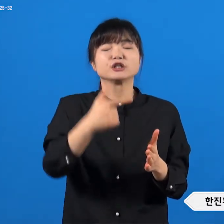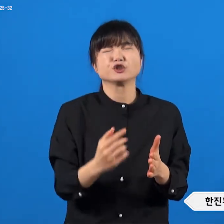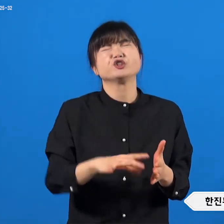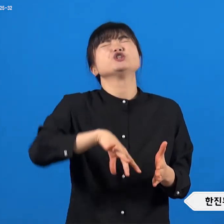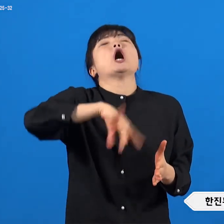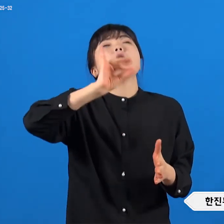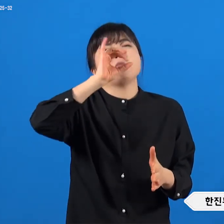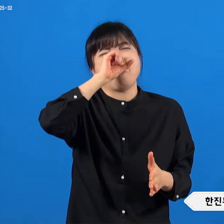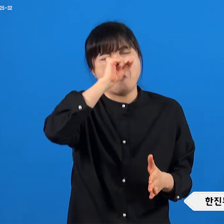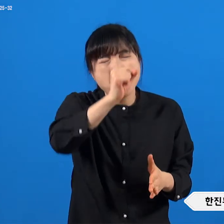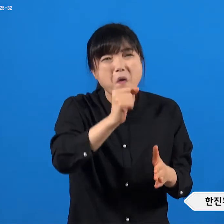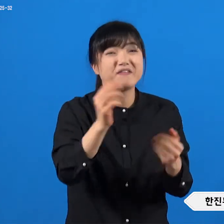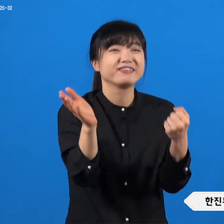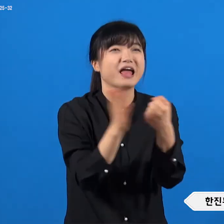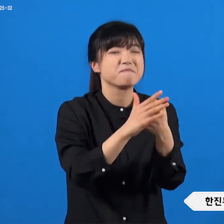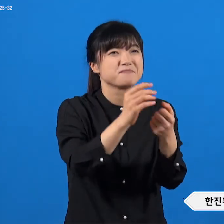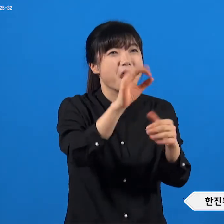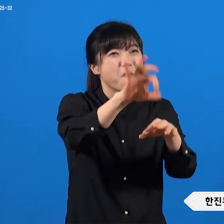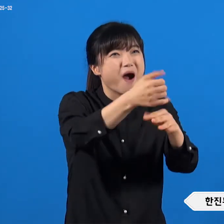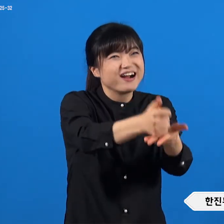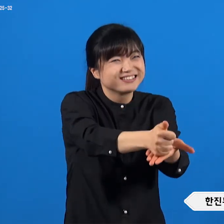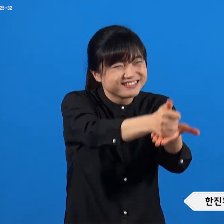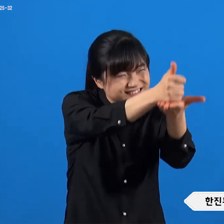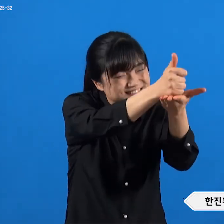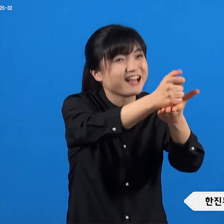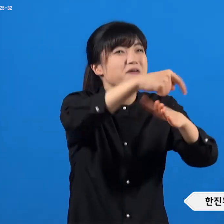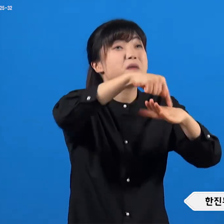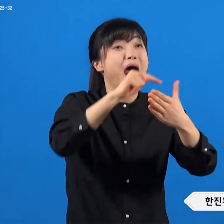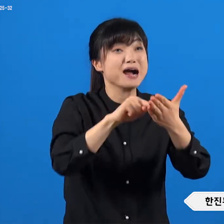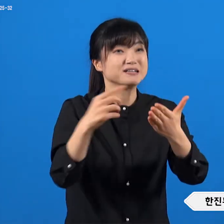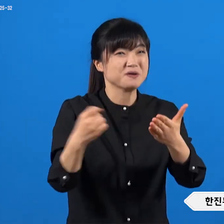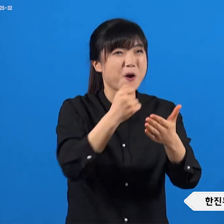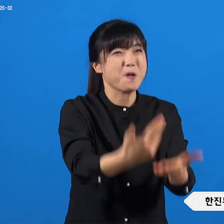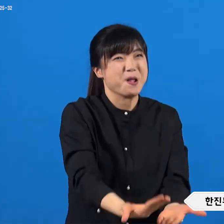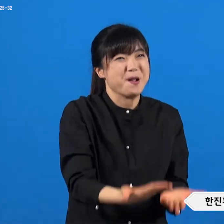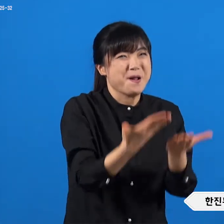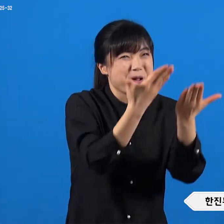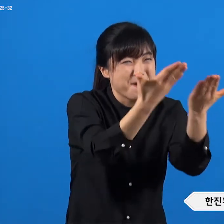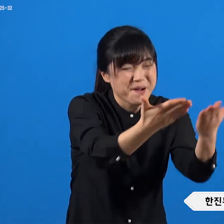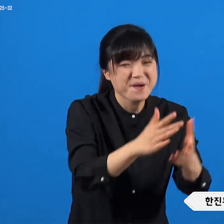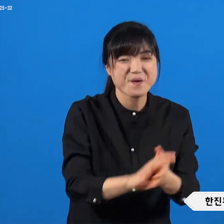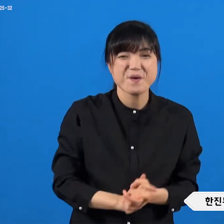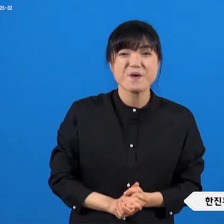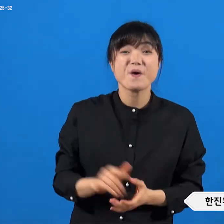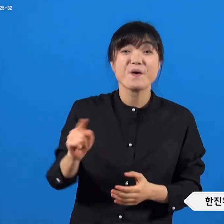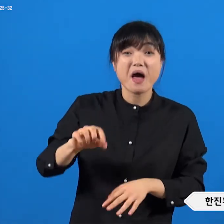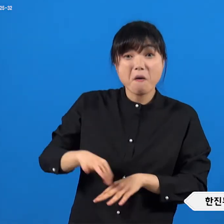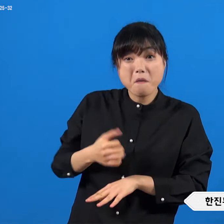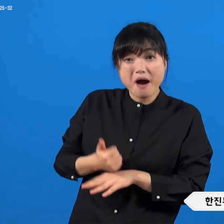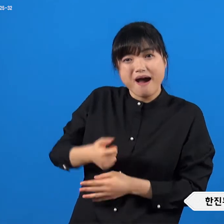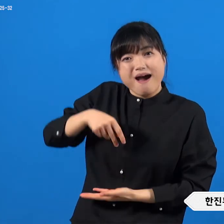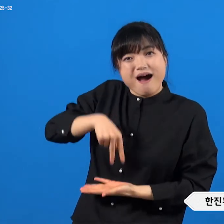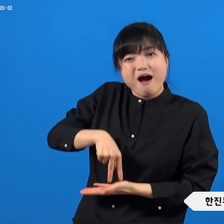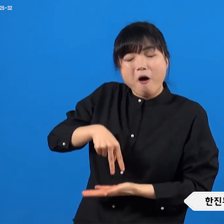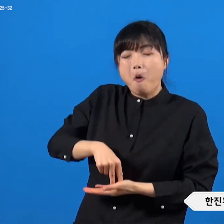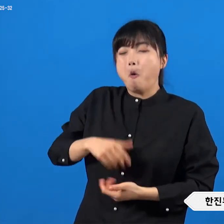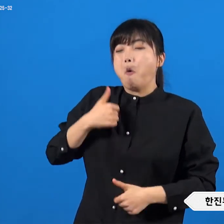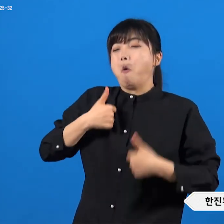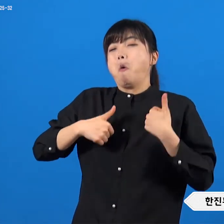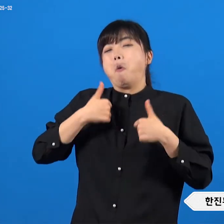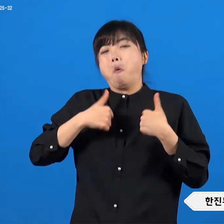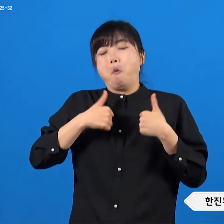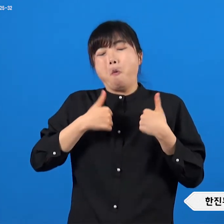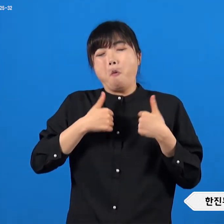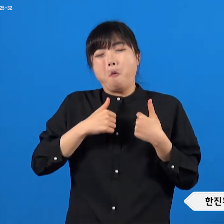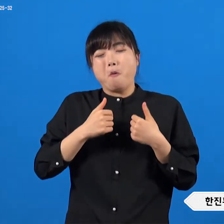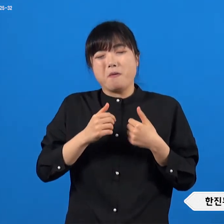처음입니다. 폐하를 사랑하고 존경하는 제 마음의 표현으로 이것을 폐하께 바치나이다.